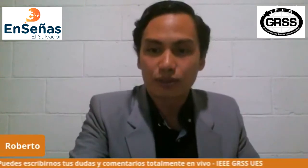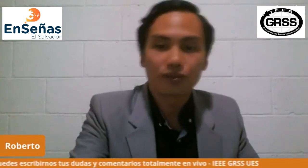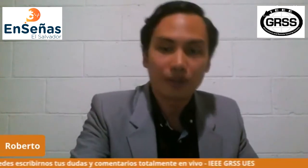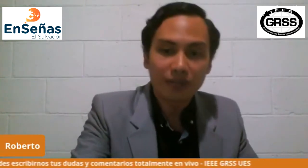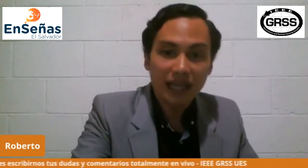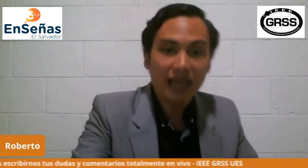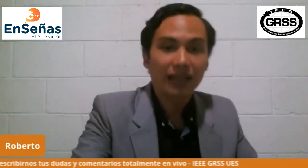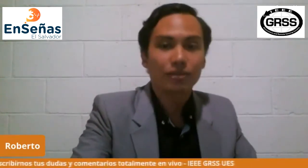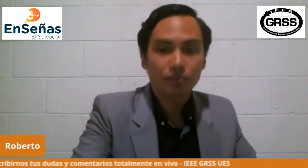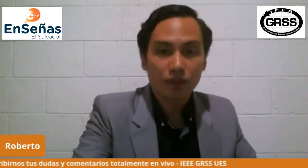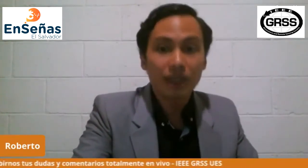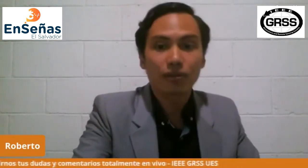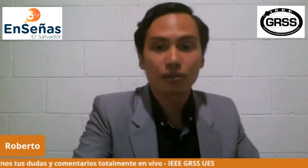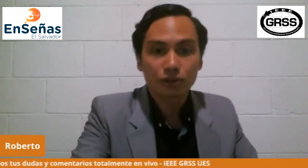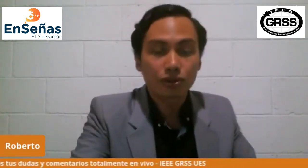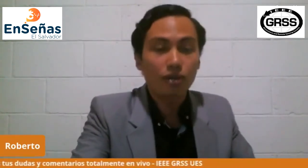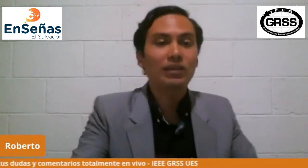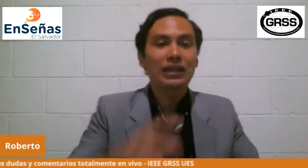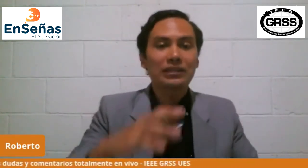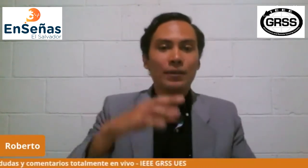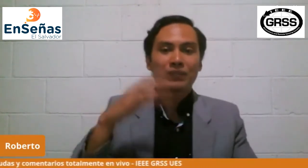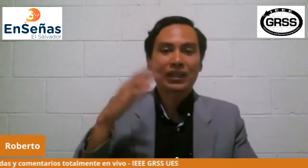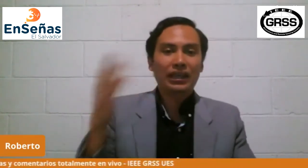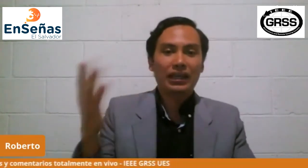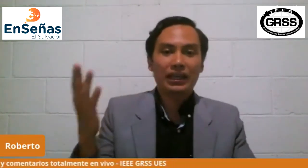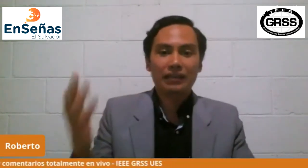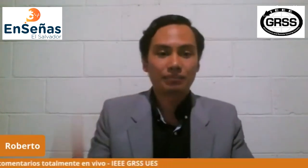esto con sus familiares, con sus amigos, con sus novias,